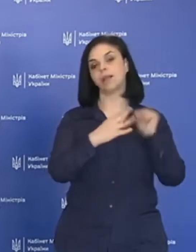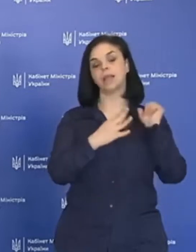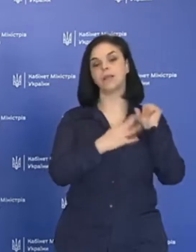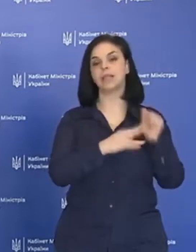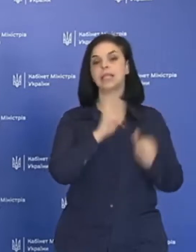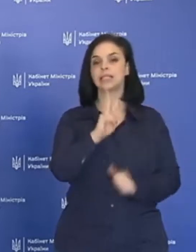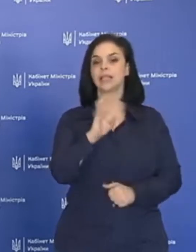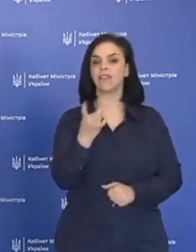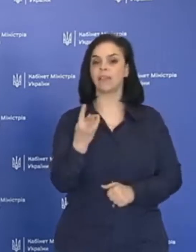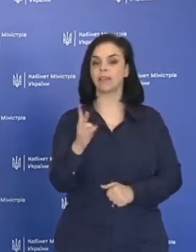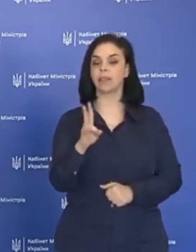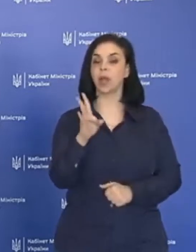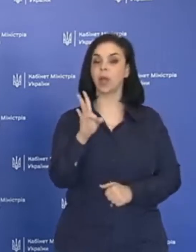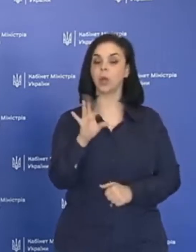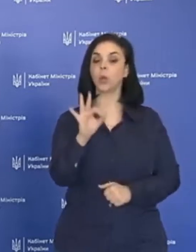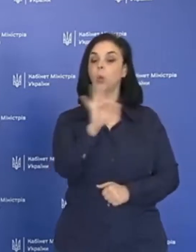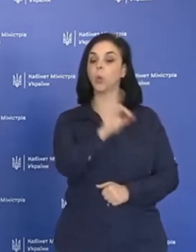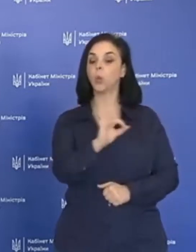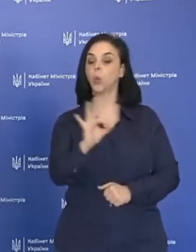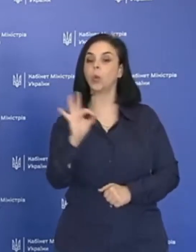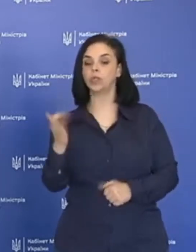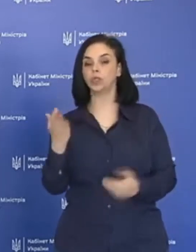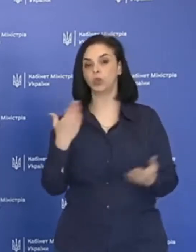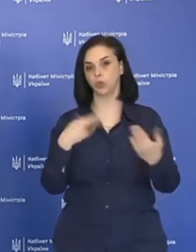19 квітня нулі щодо